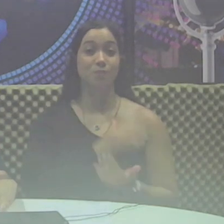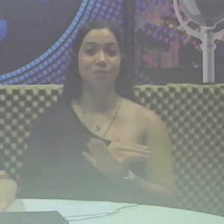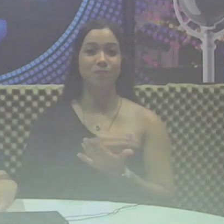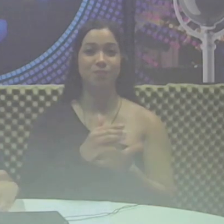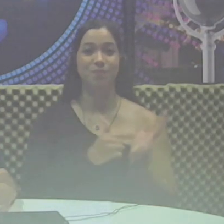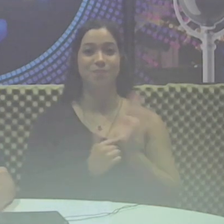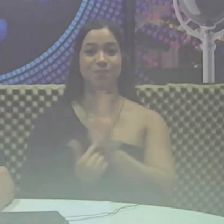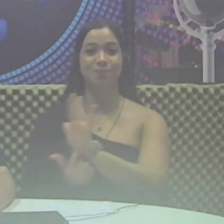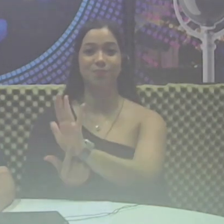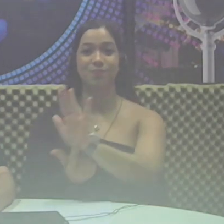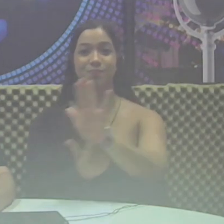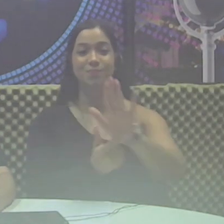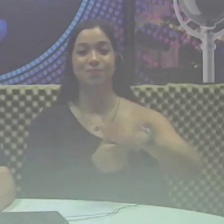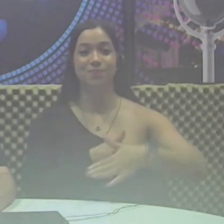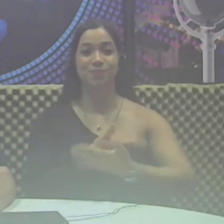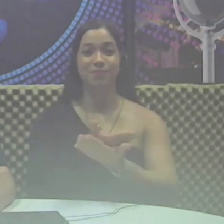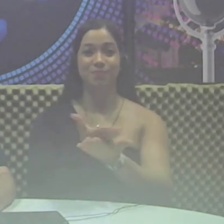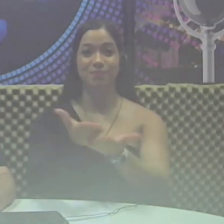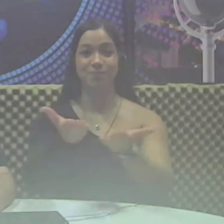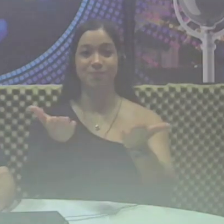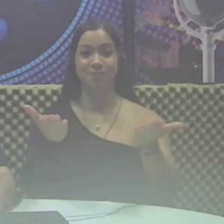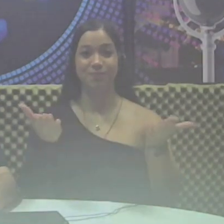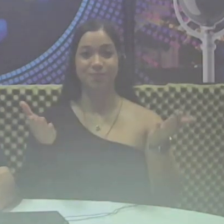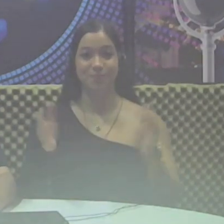Uberlândia no ar pra você.